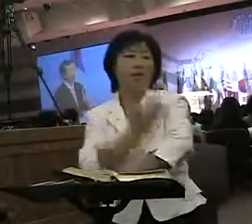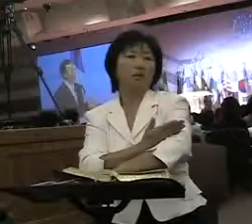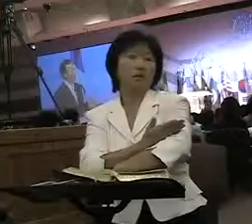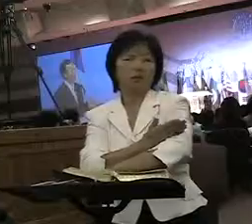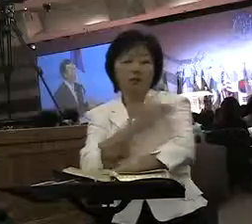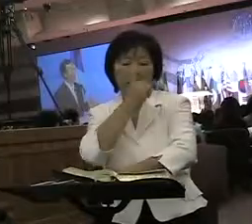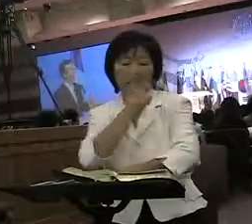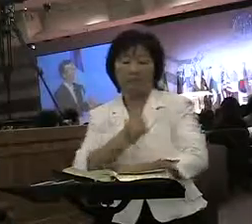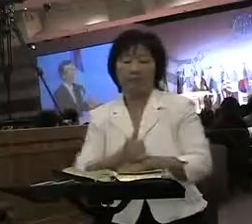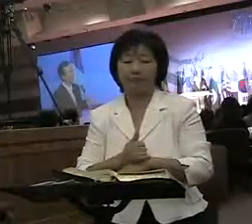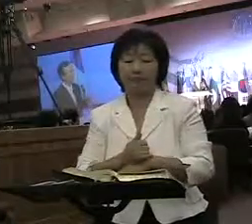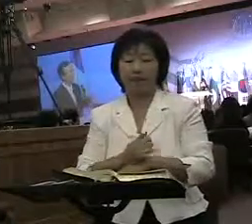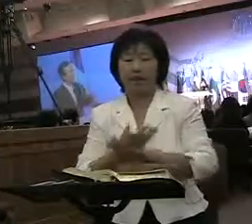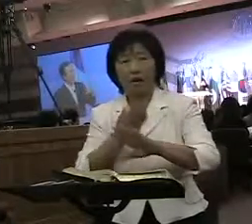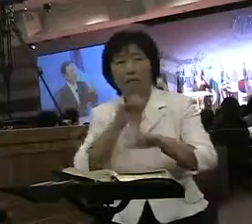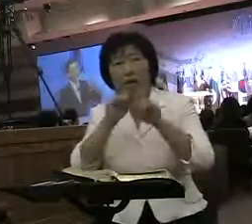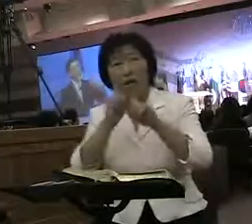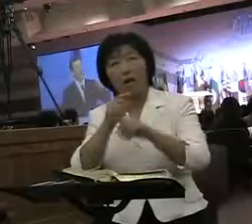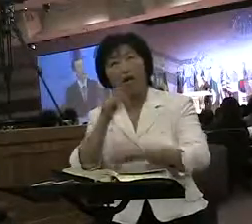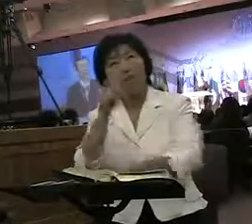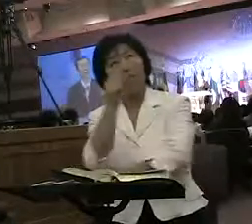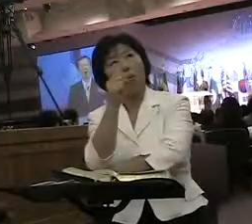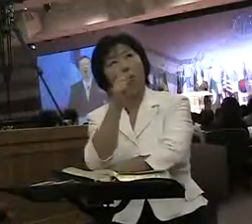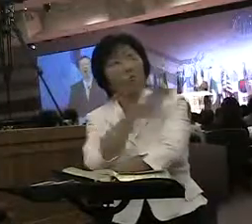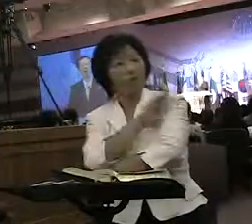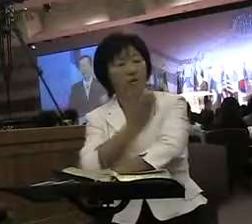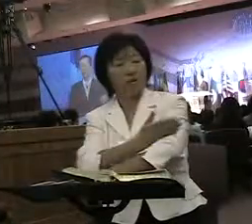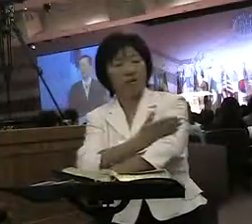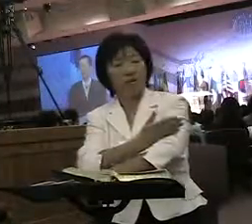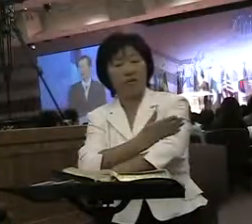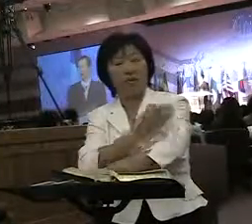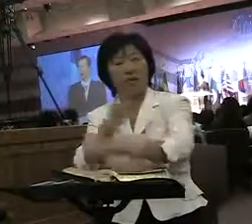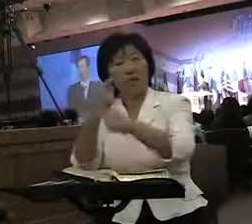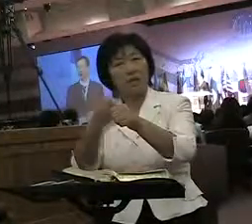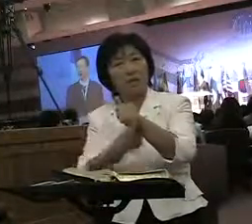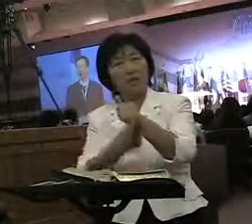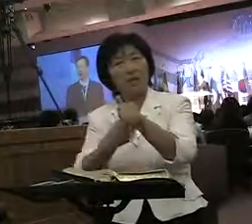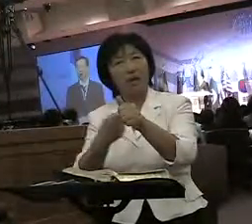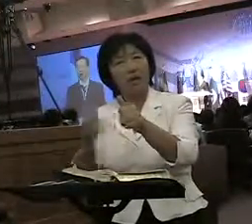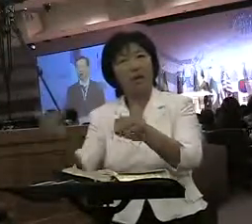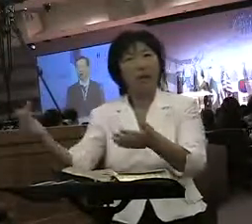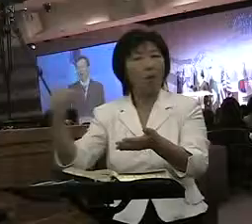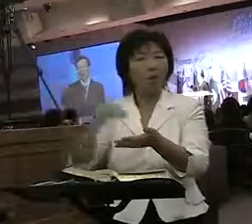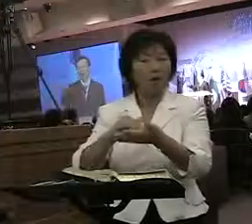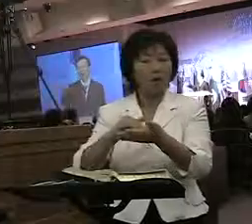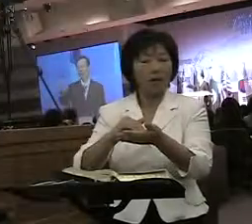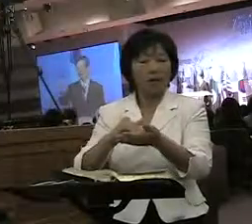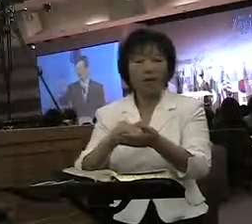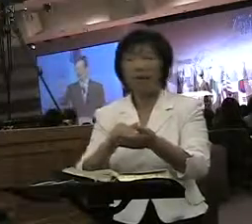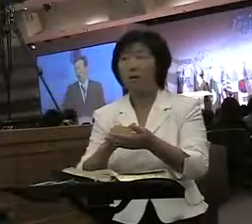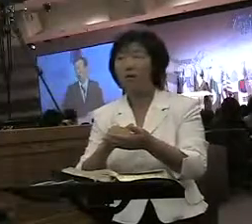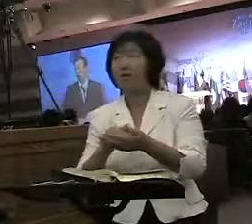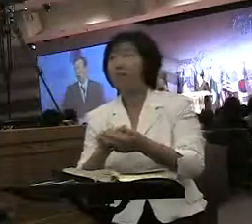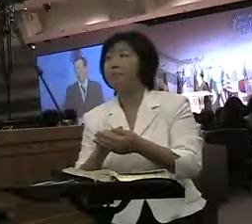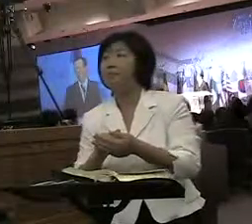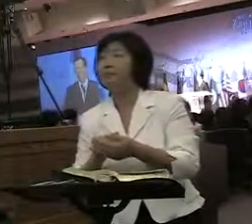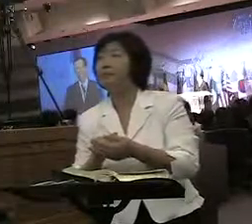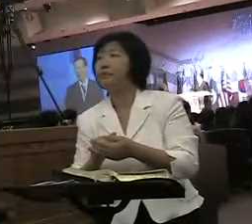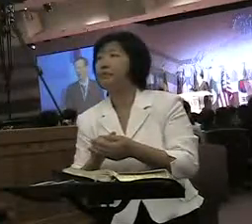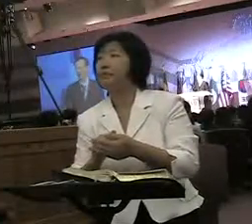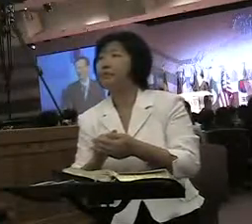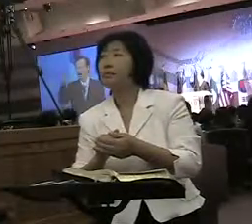다른 말로 그 자연의 calling이라고도 할 수 있습니다. 자연의 calling, the calling of nature.